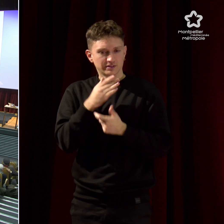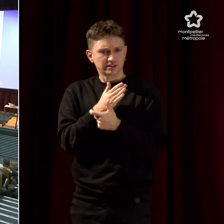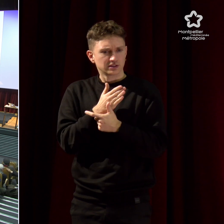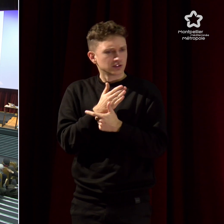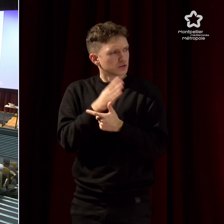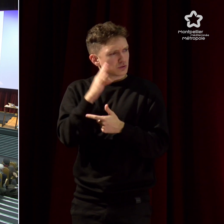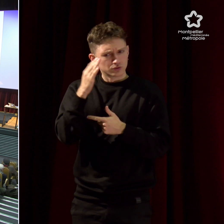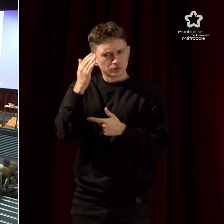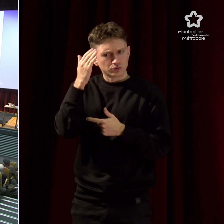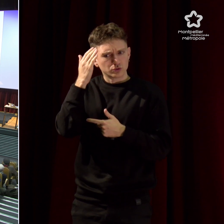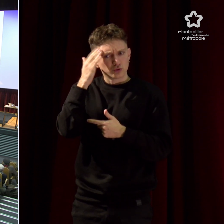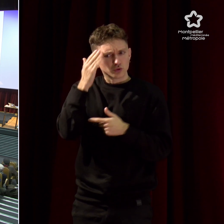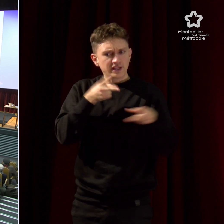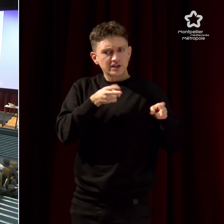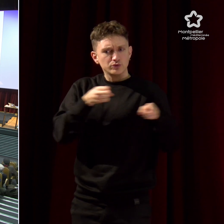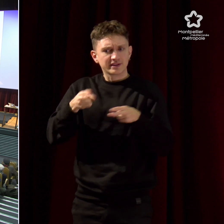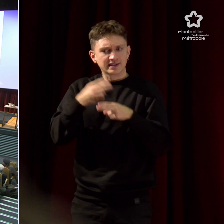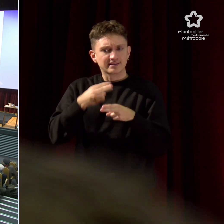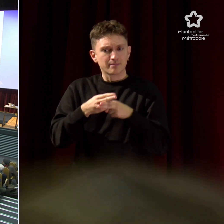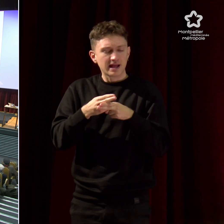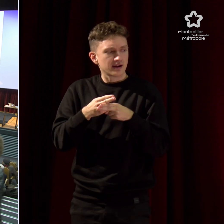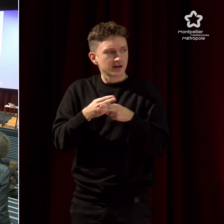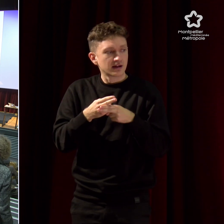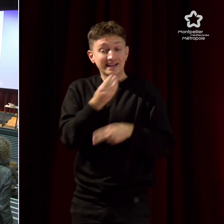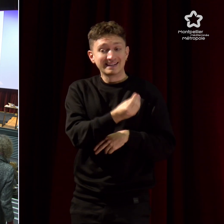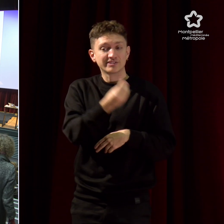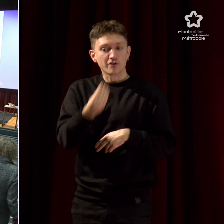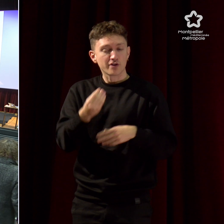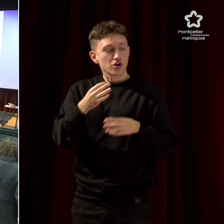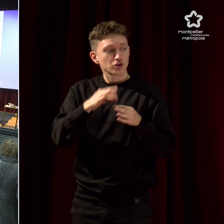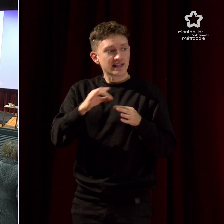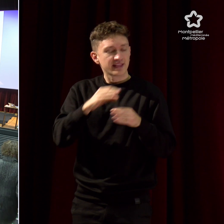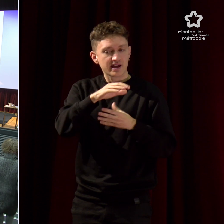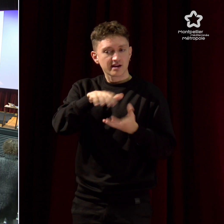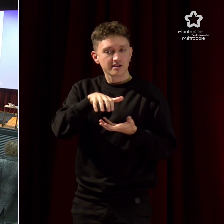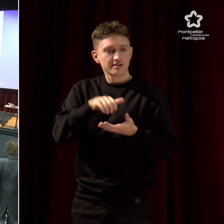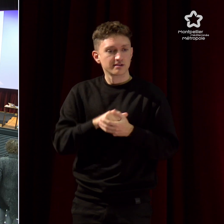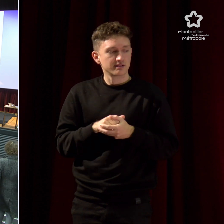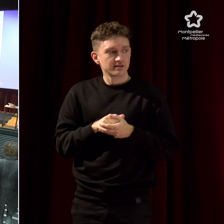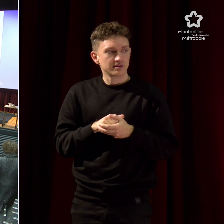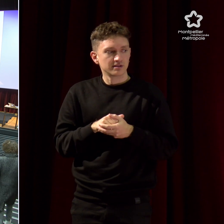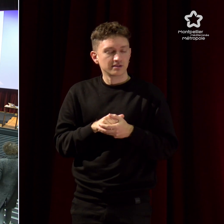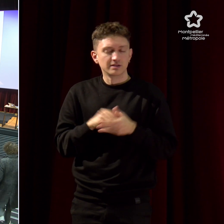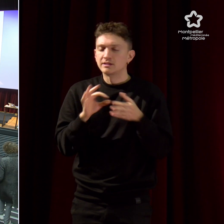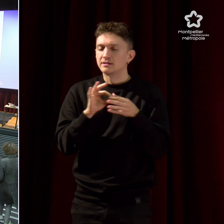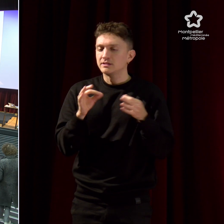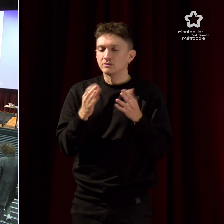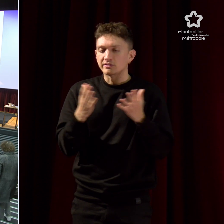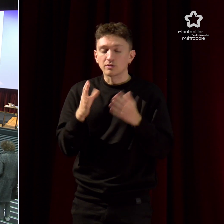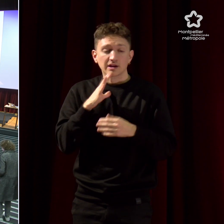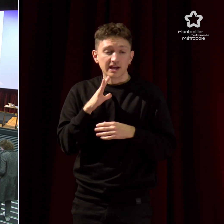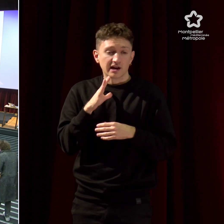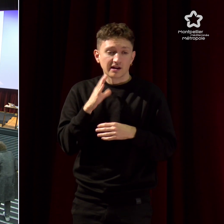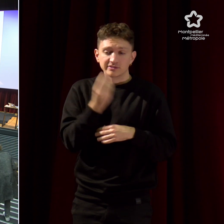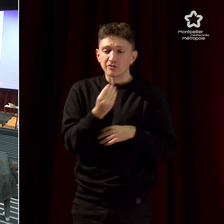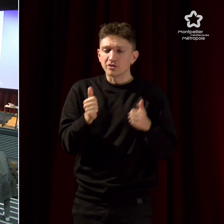Terre, cette série, cette saga où il y a des enfants avec des têtes plates